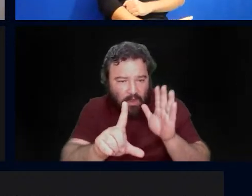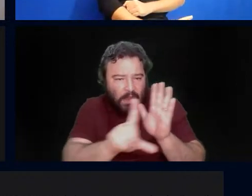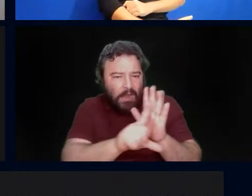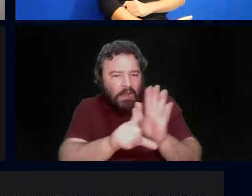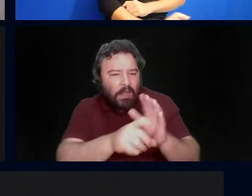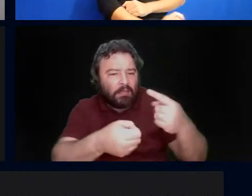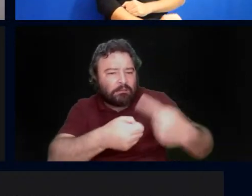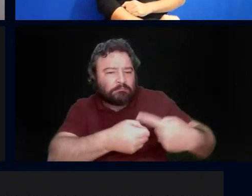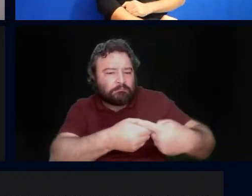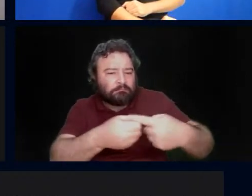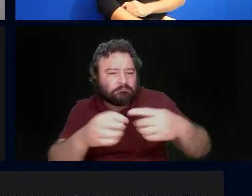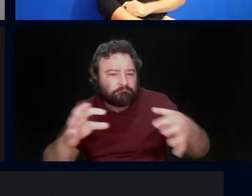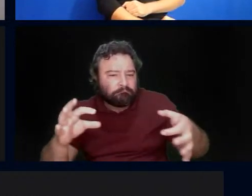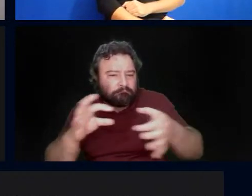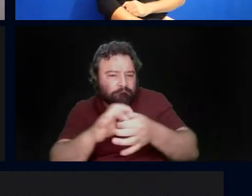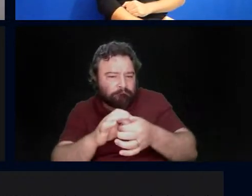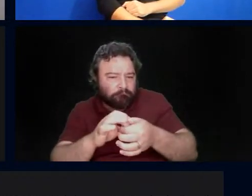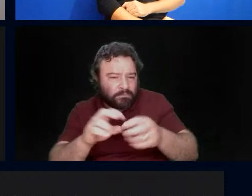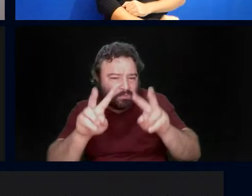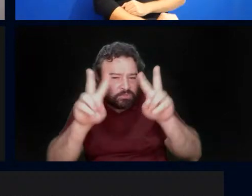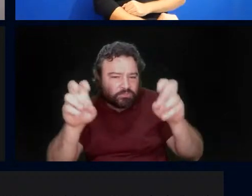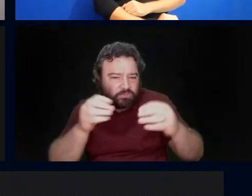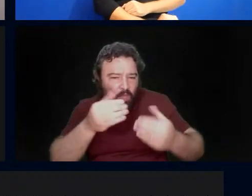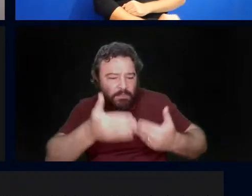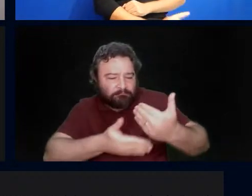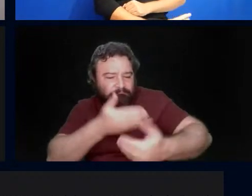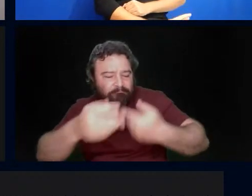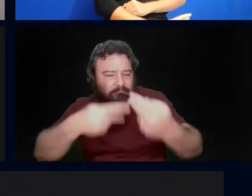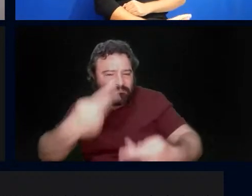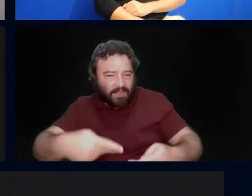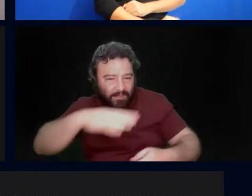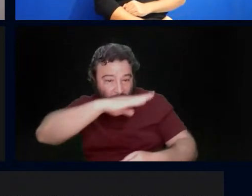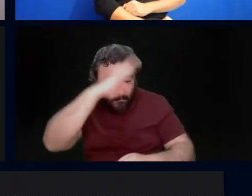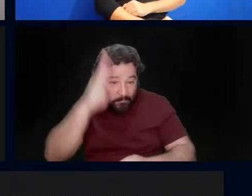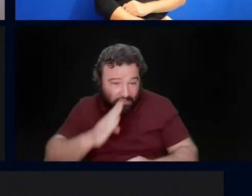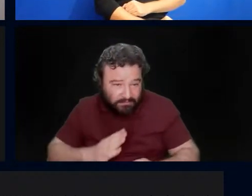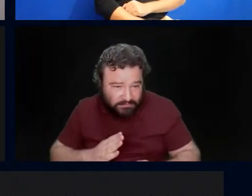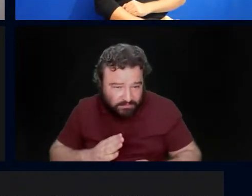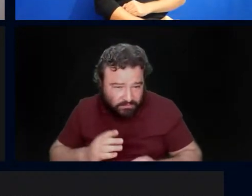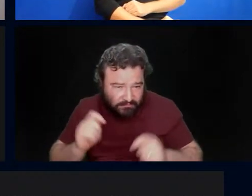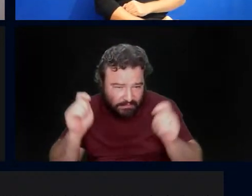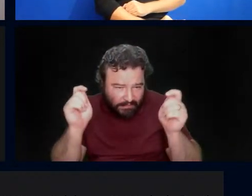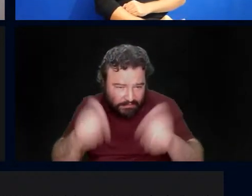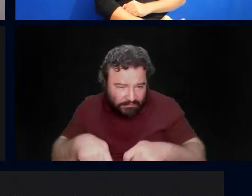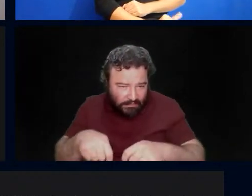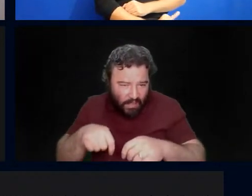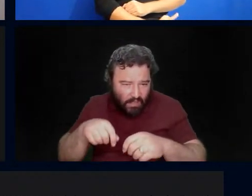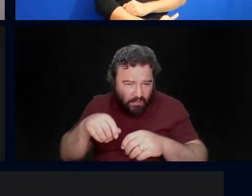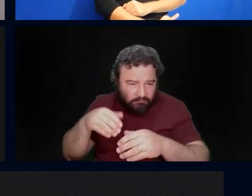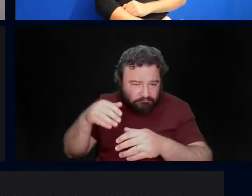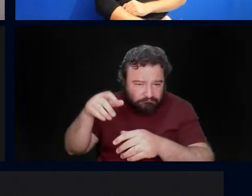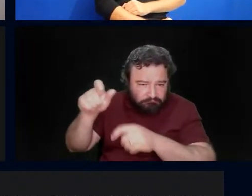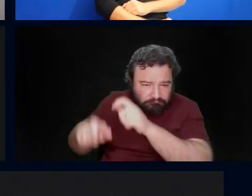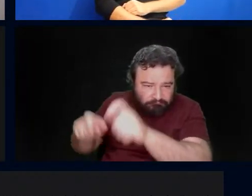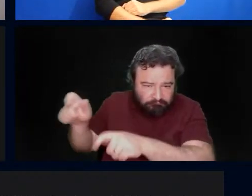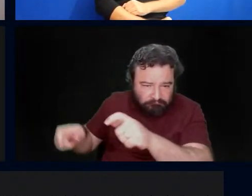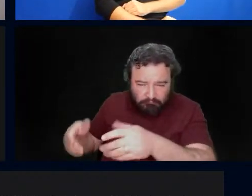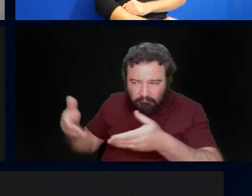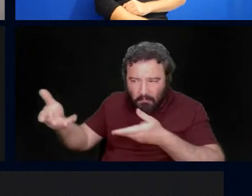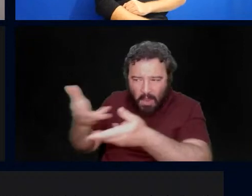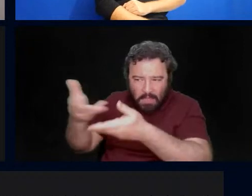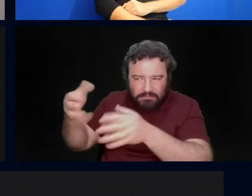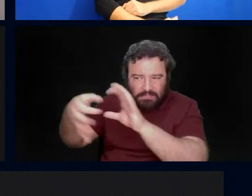serem refugiados, a legislação, né, em prol da pessoa surda aqui no Brasil, elas também